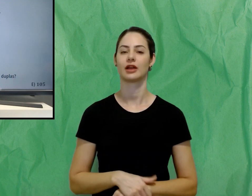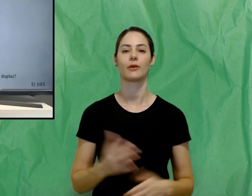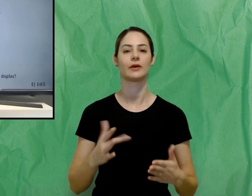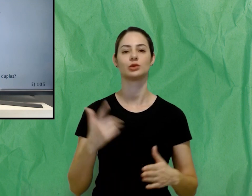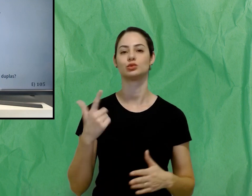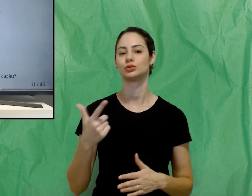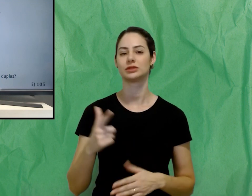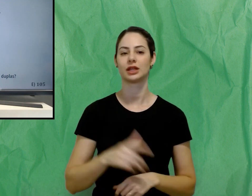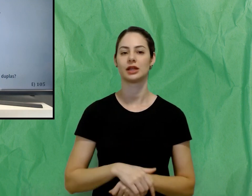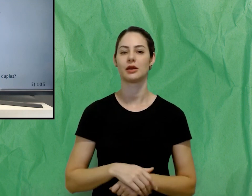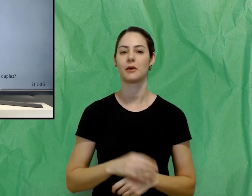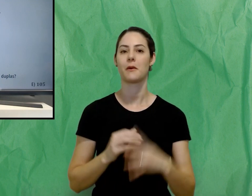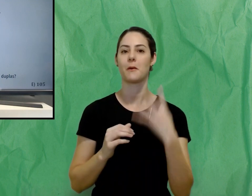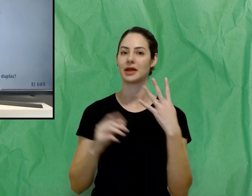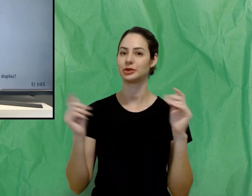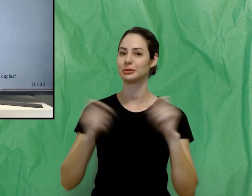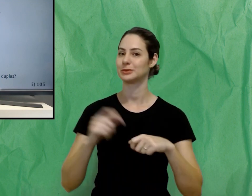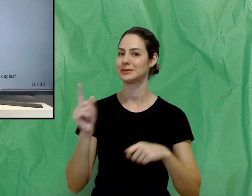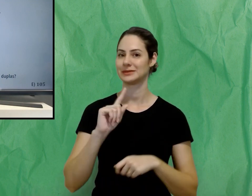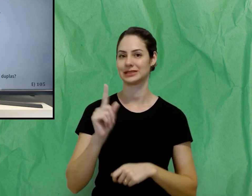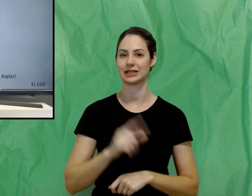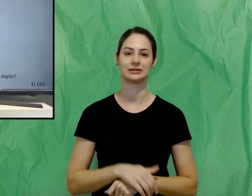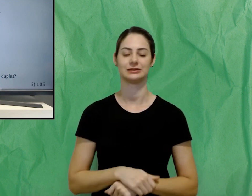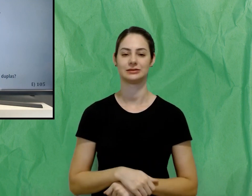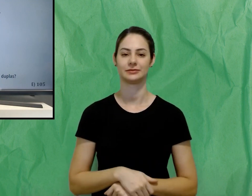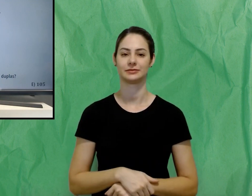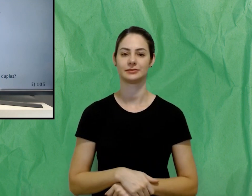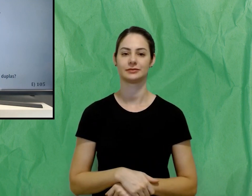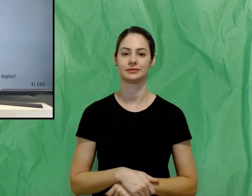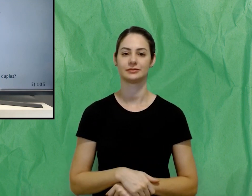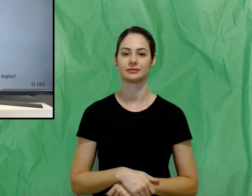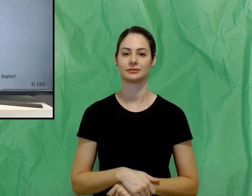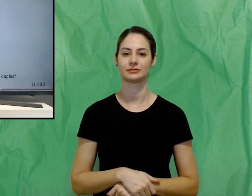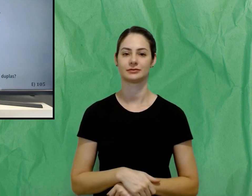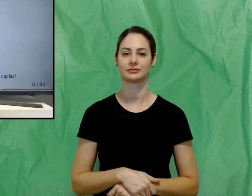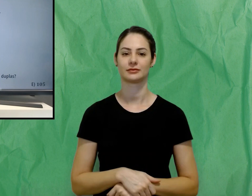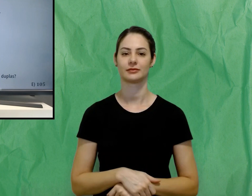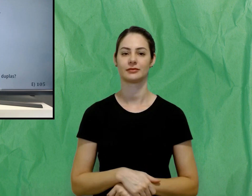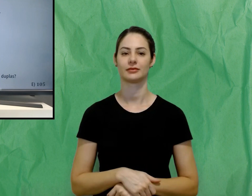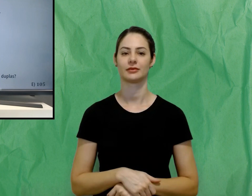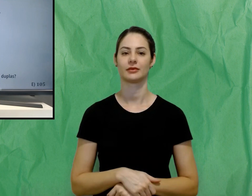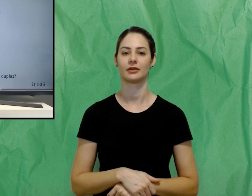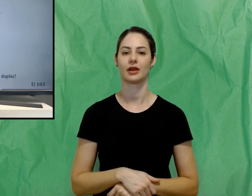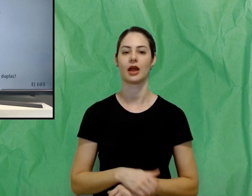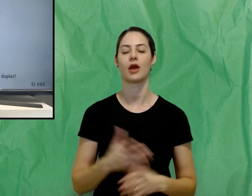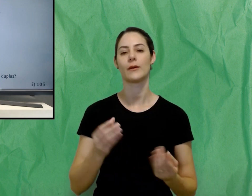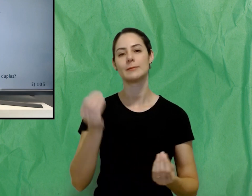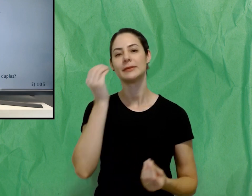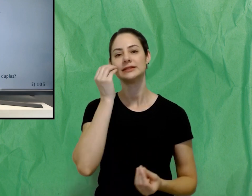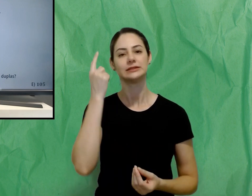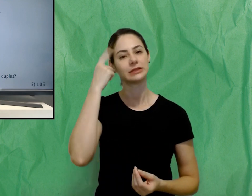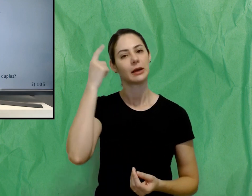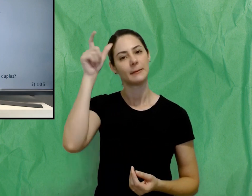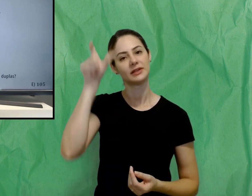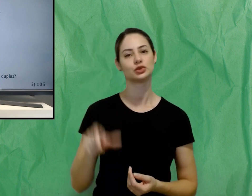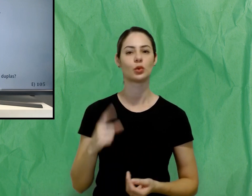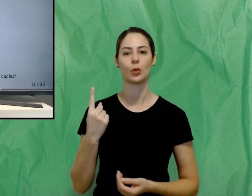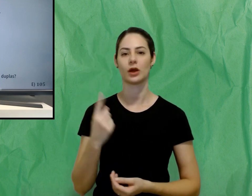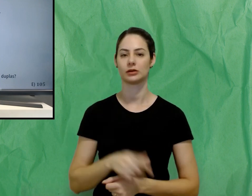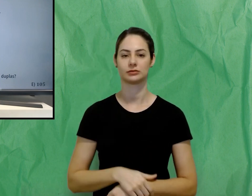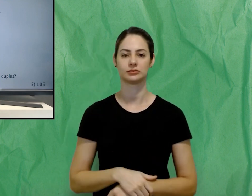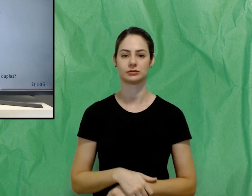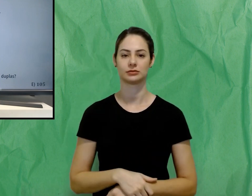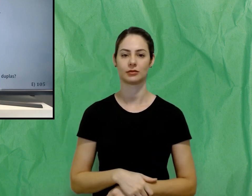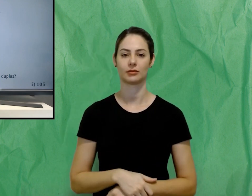4 possibilidades. Então, agora a gente vai pensar em um determinado destro. Suponhamos que eu agora